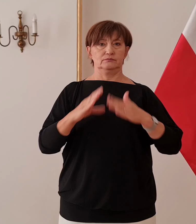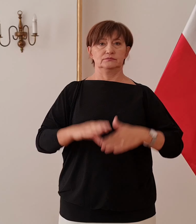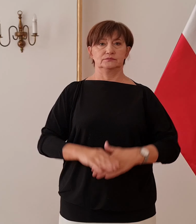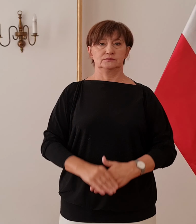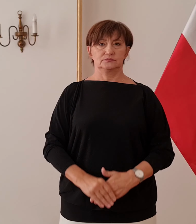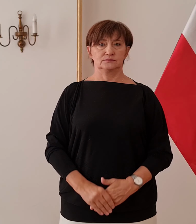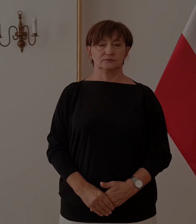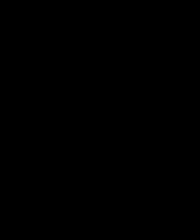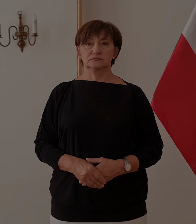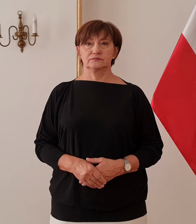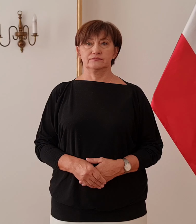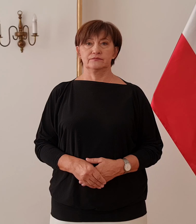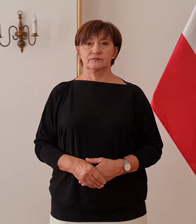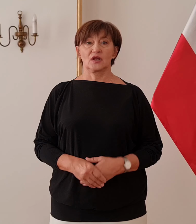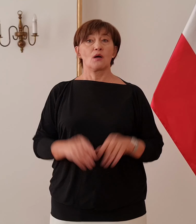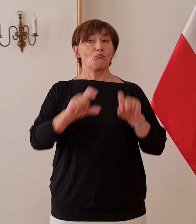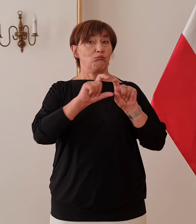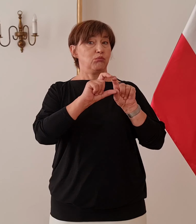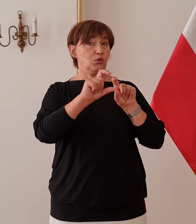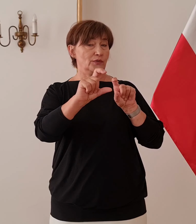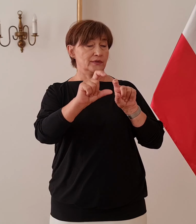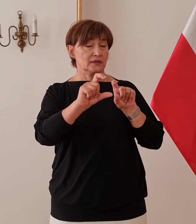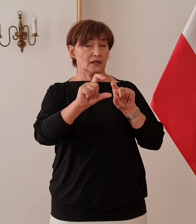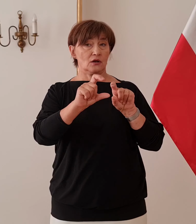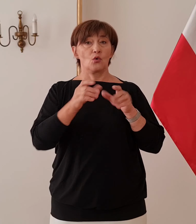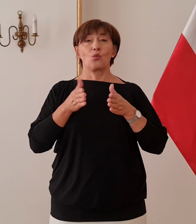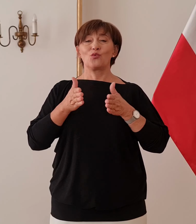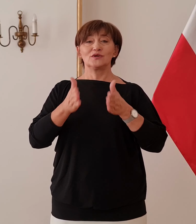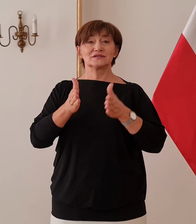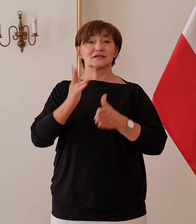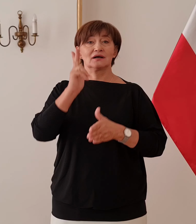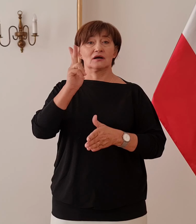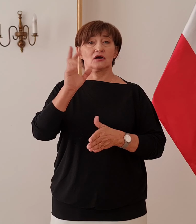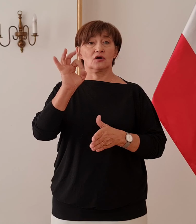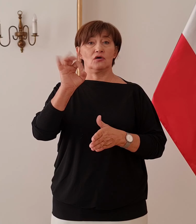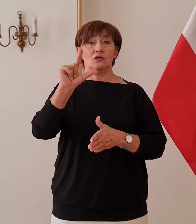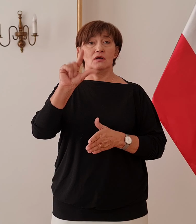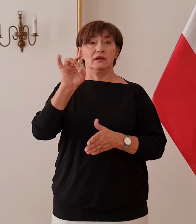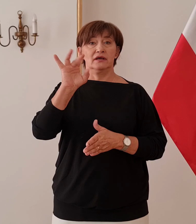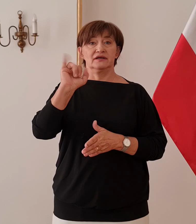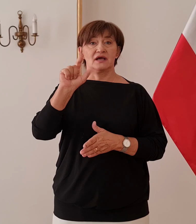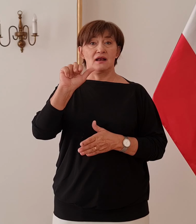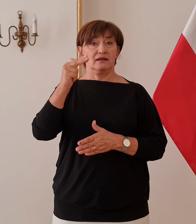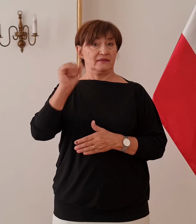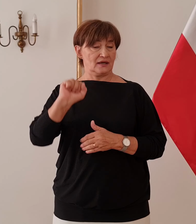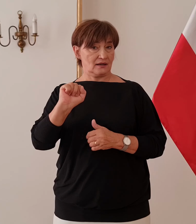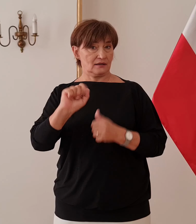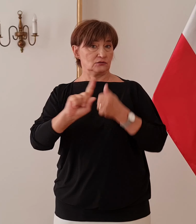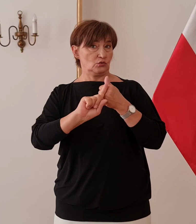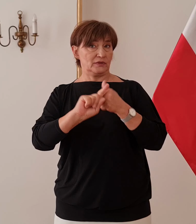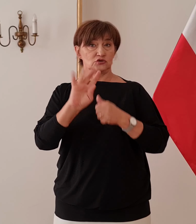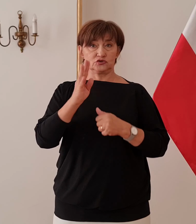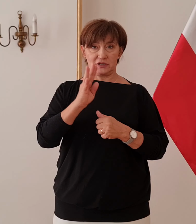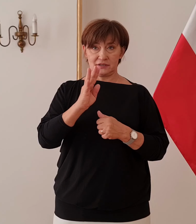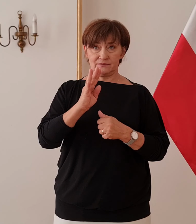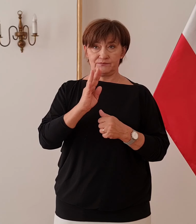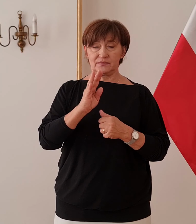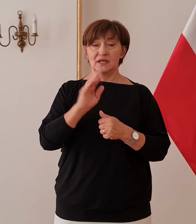W budynku znajdującym się przy ulicy Kolegialnej 4 załatwisz